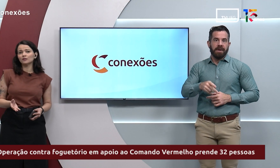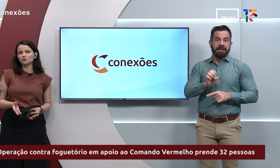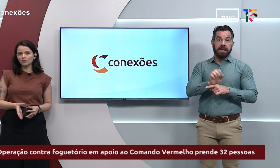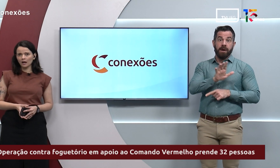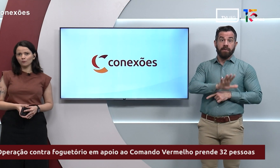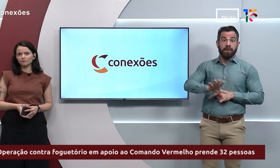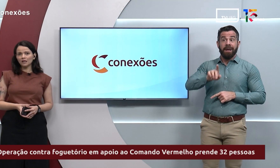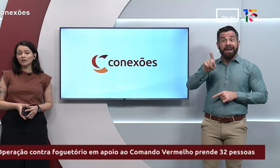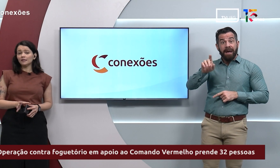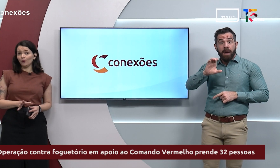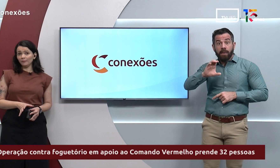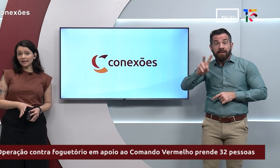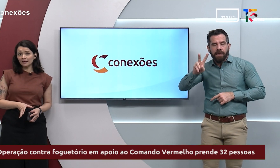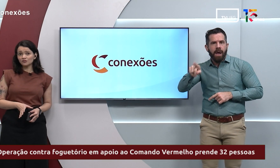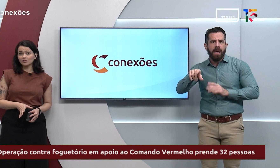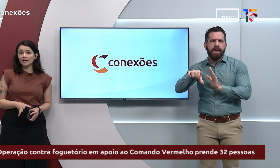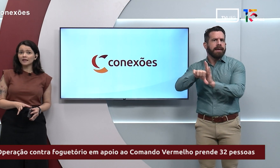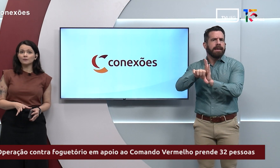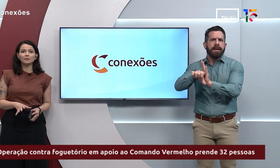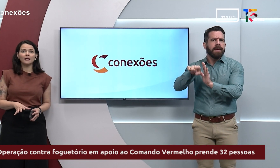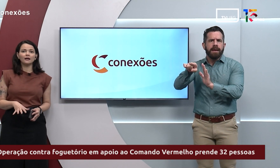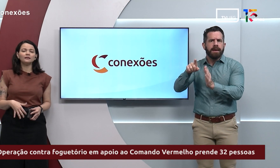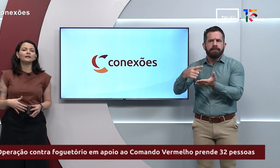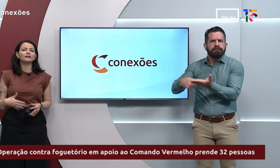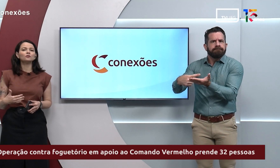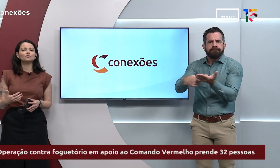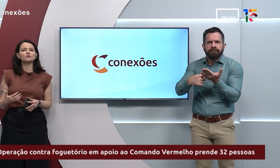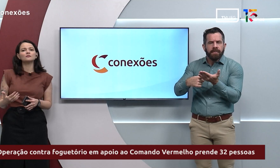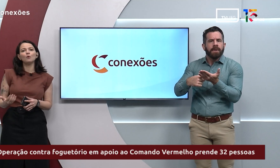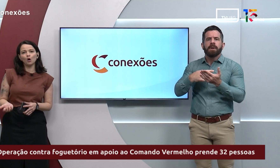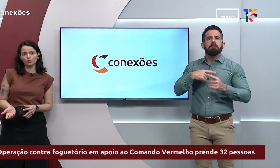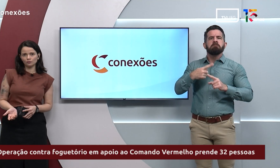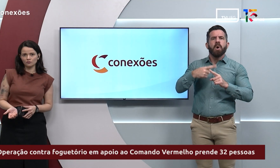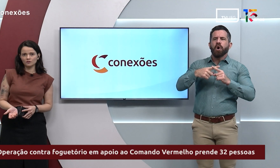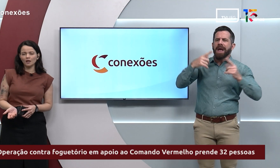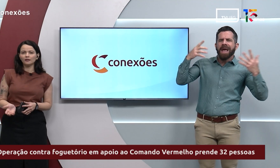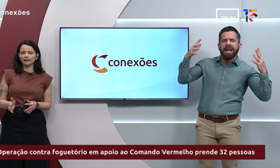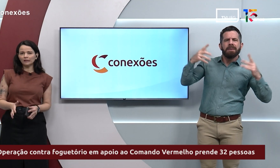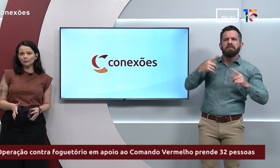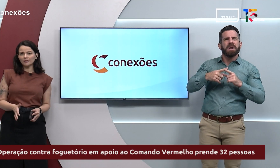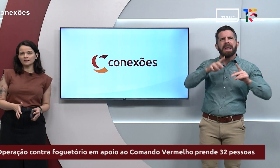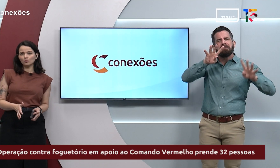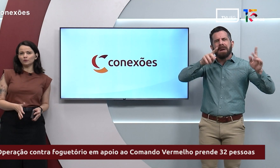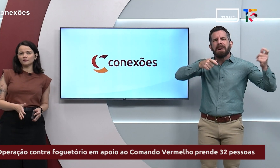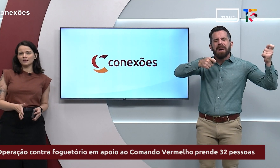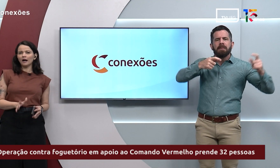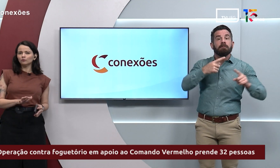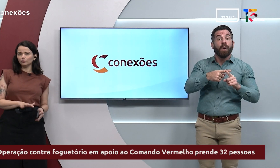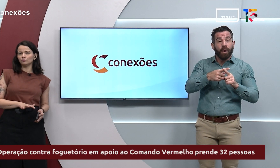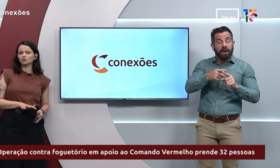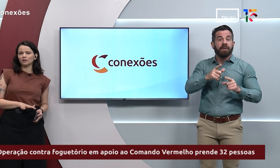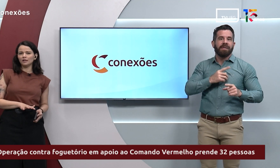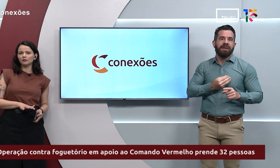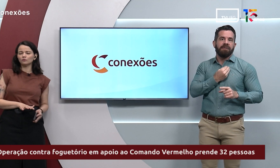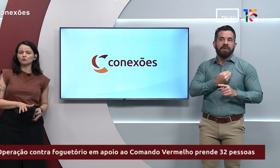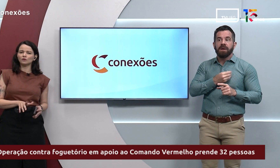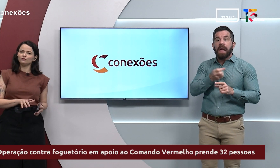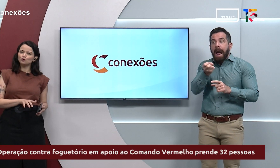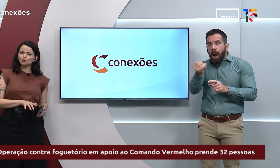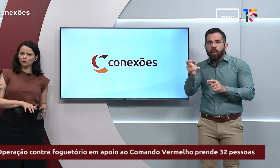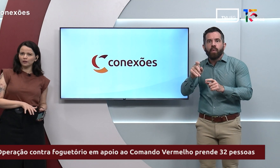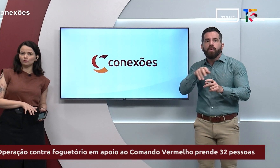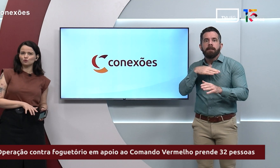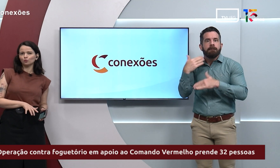atuação nacional. E a homenagem era para integrantes mortos naquela operação policial no Rio de Janeiro, no